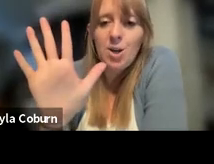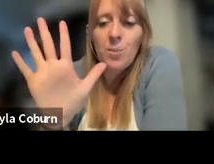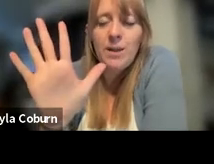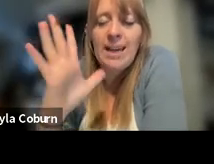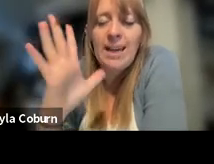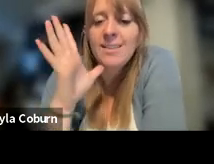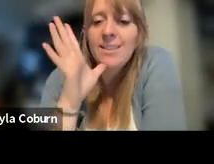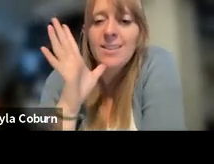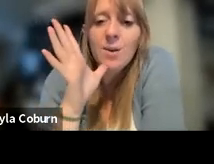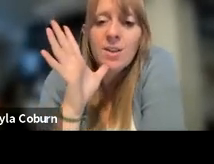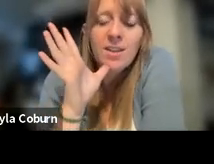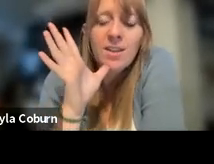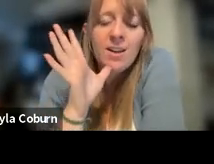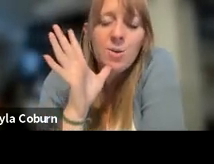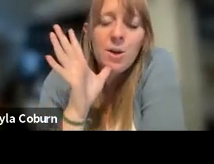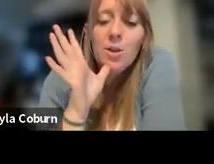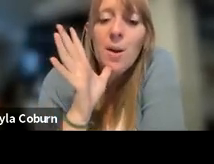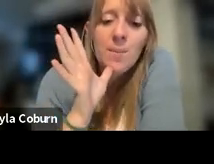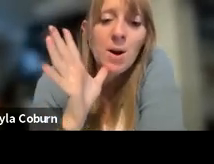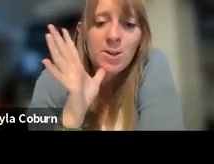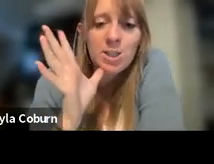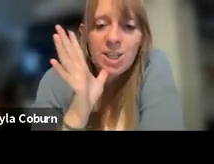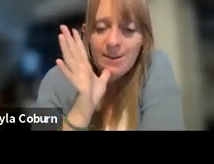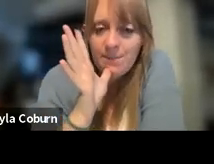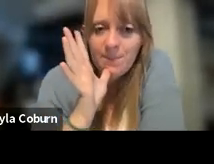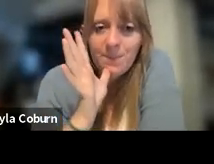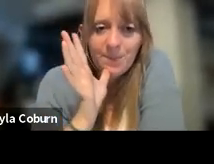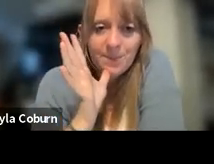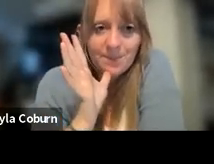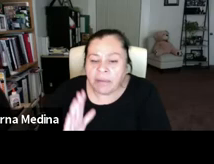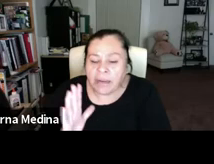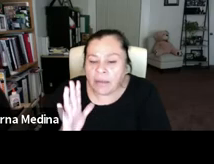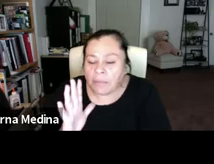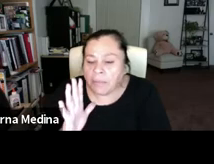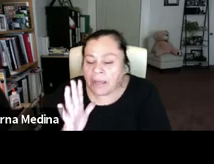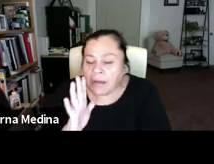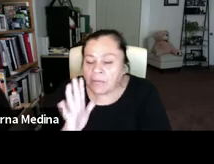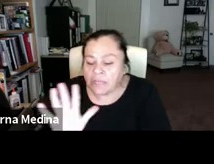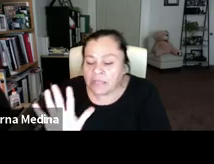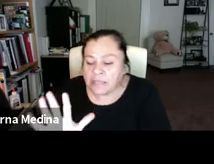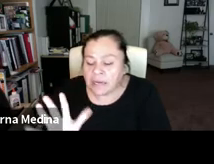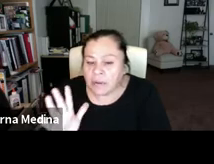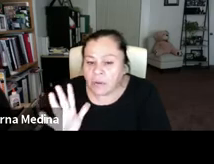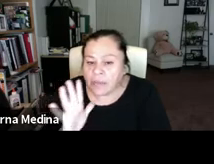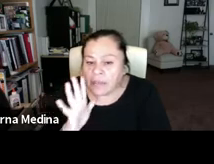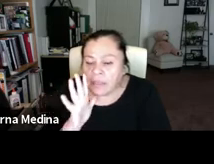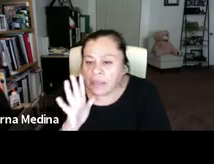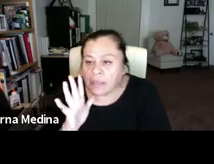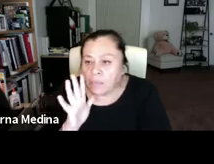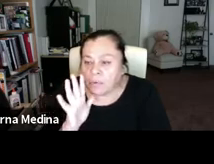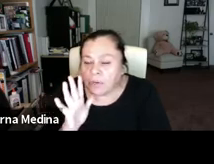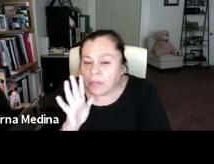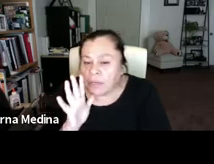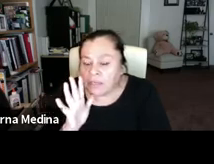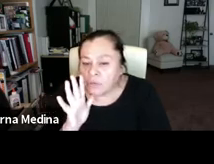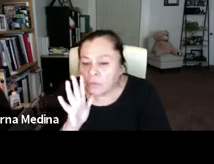Mom is an open hand and you put your thumb on your chin. Para mamá, ustedes tienen la mano abierta y